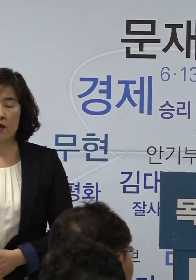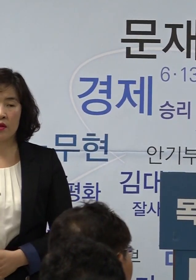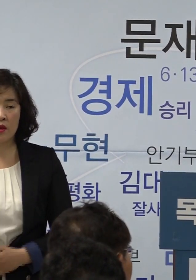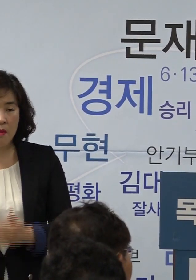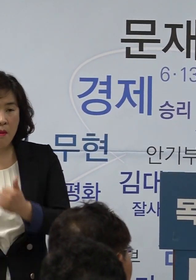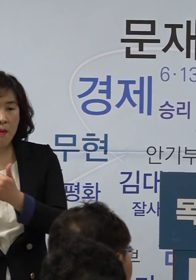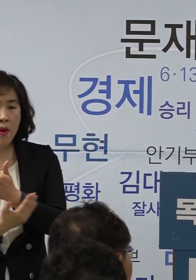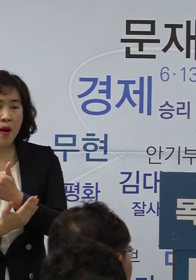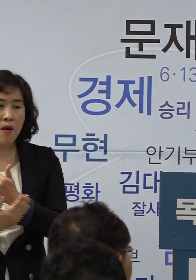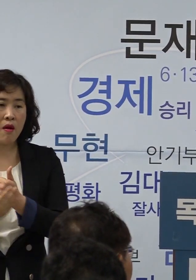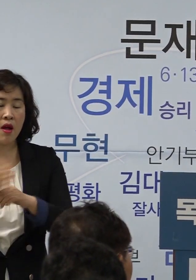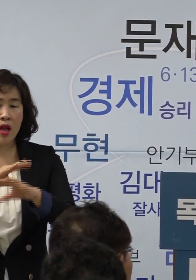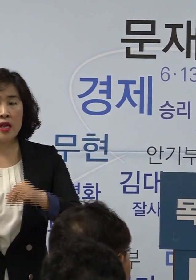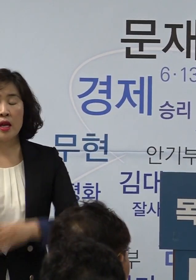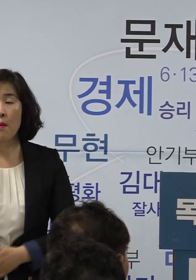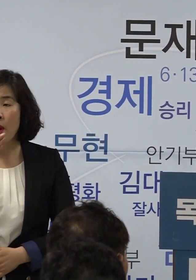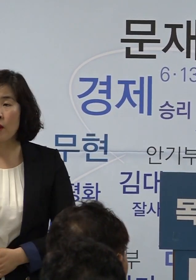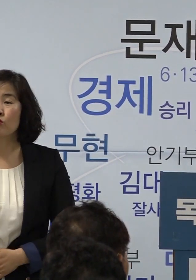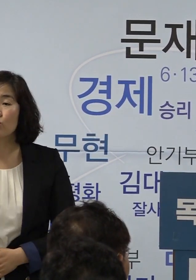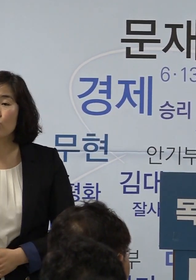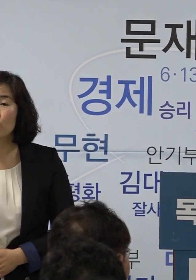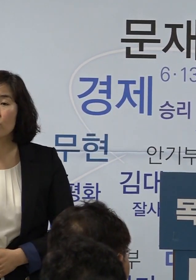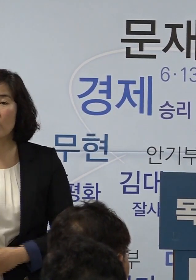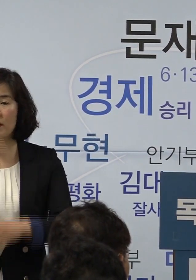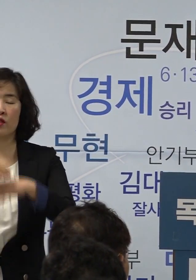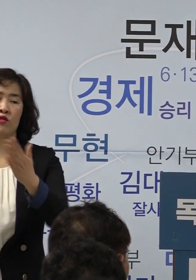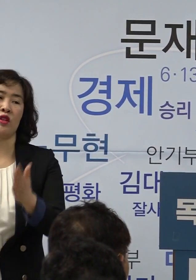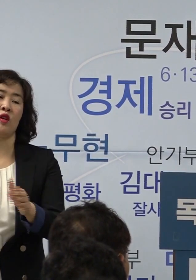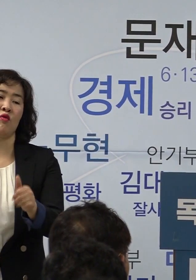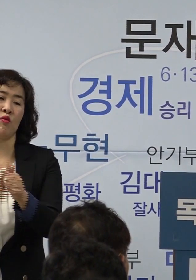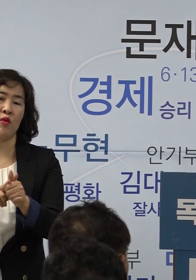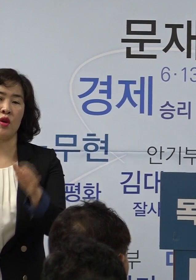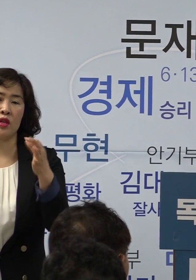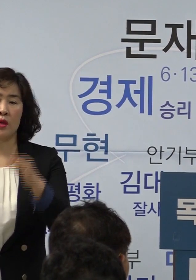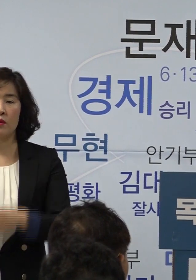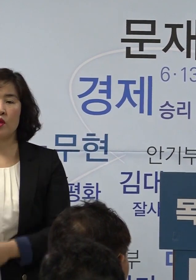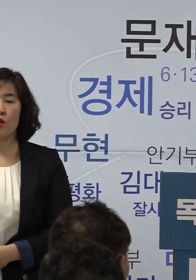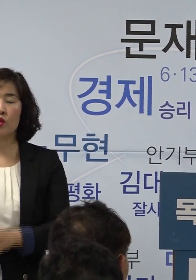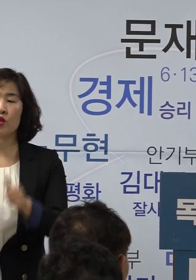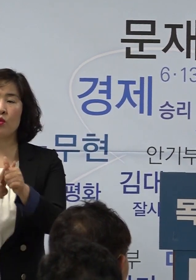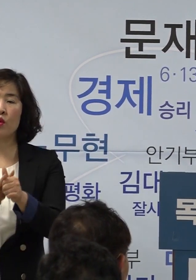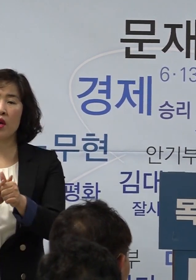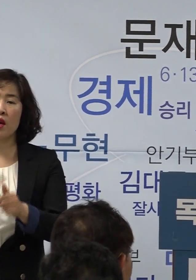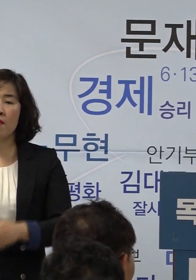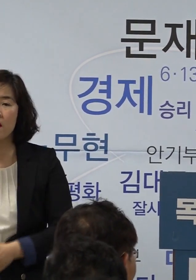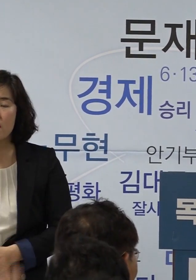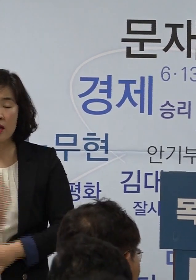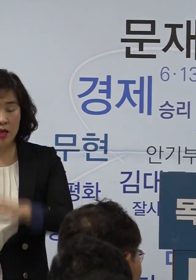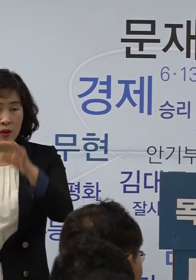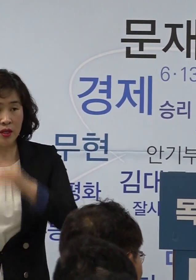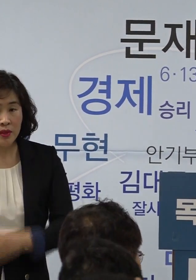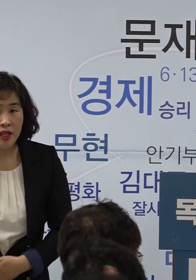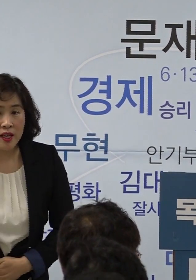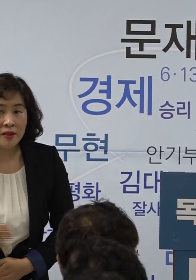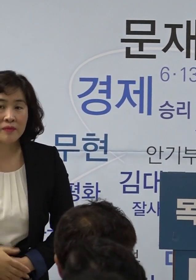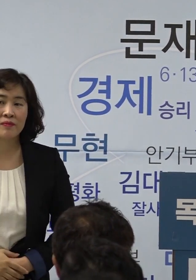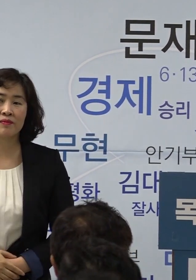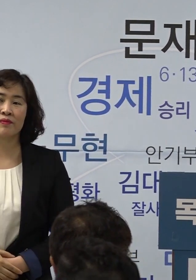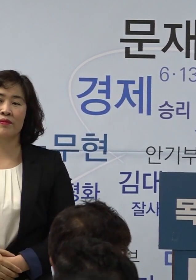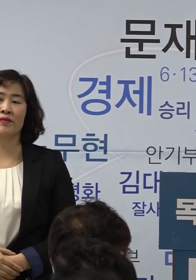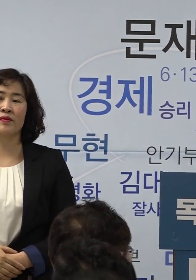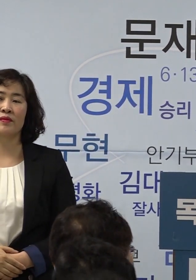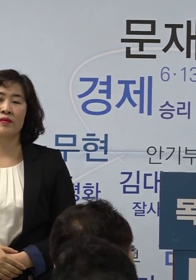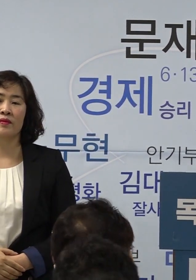수 있는 후보는 저희 집권당 민주당 후보 김종식 후보에 된다고 되는데 동의하십니까? 네.